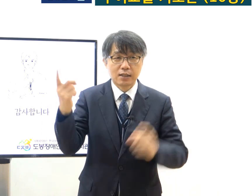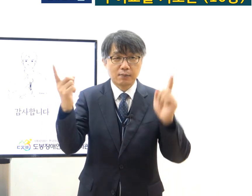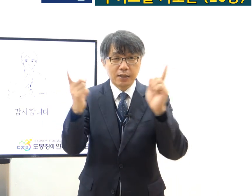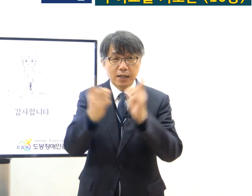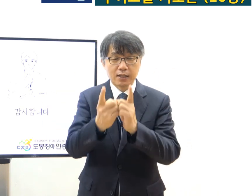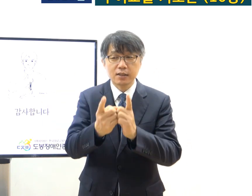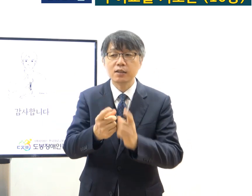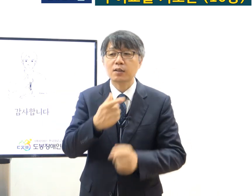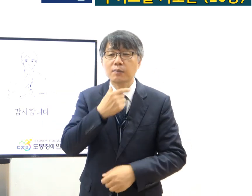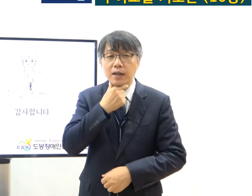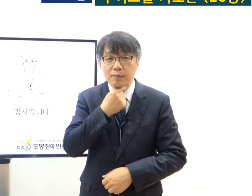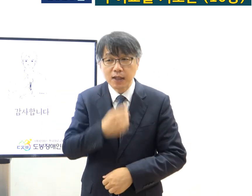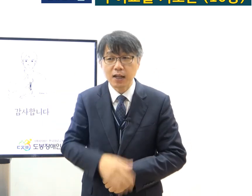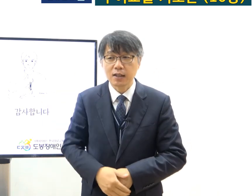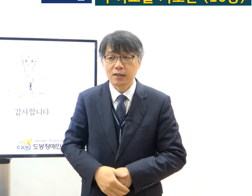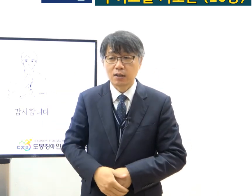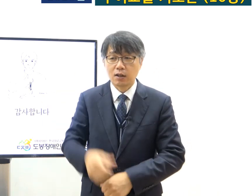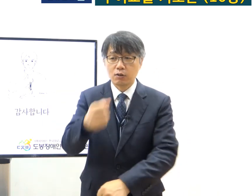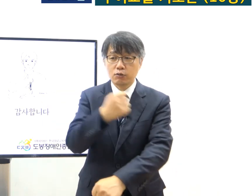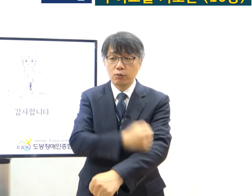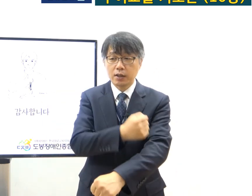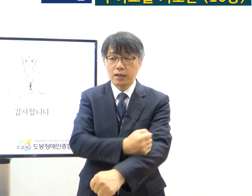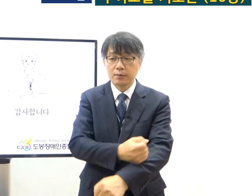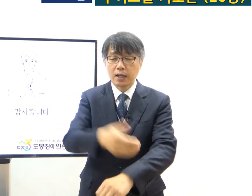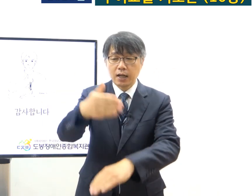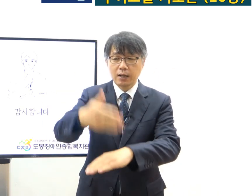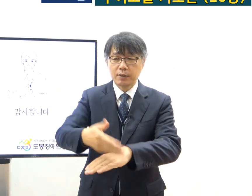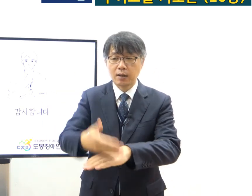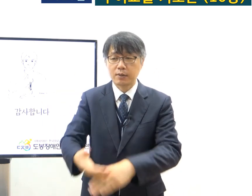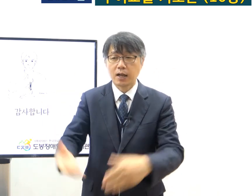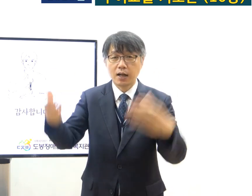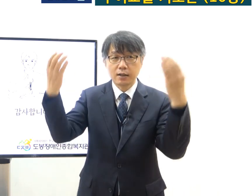다시 만나기를 바랍니다. 수고하셨습니다. 감사합니다.